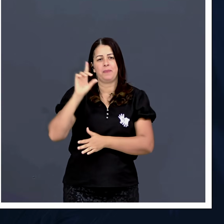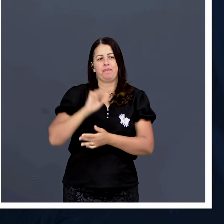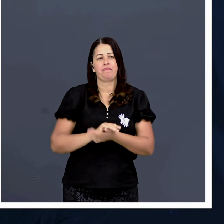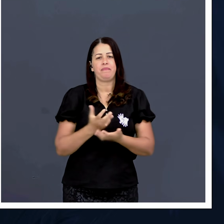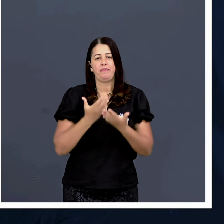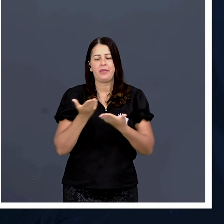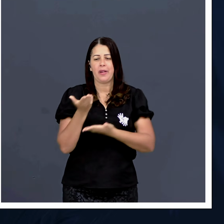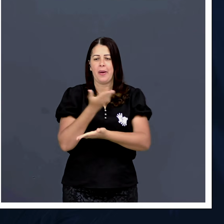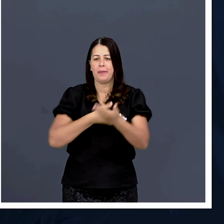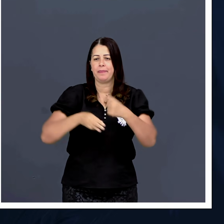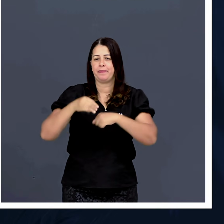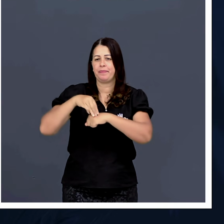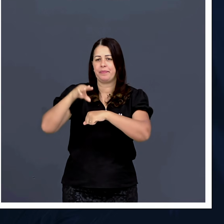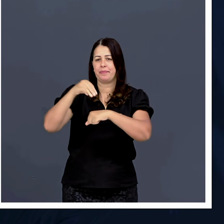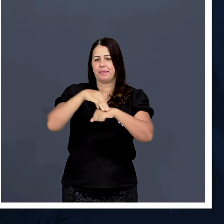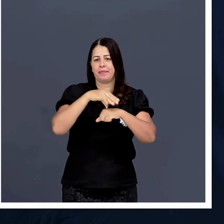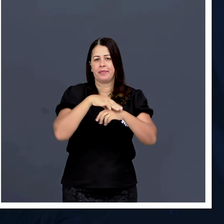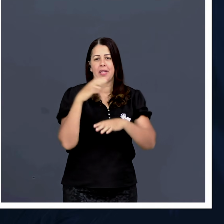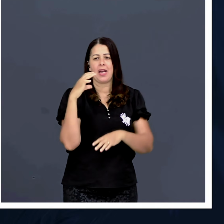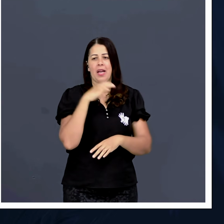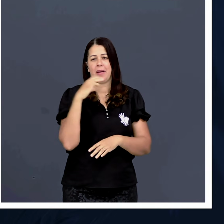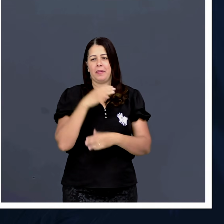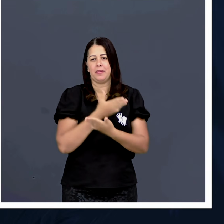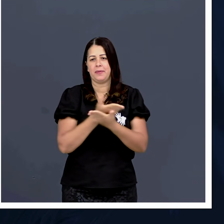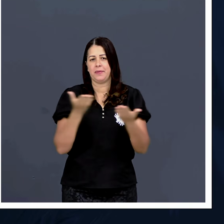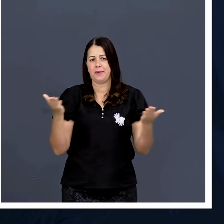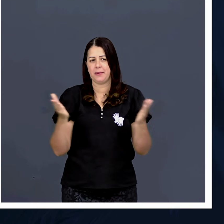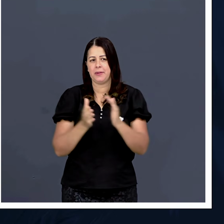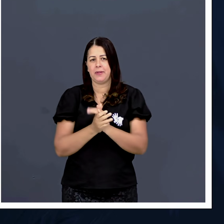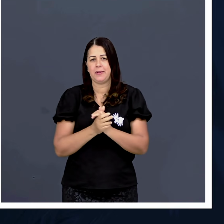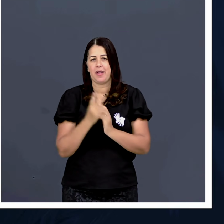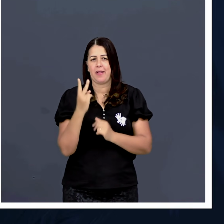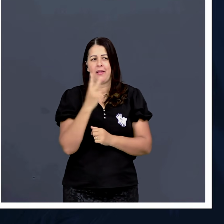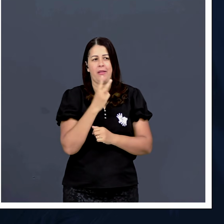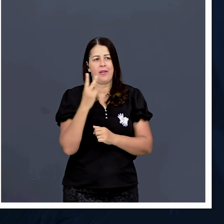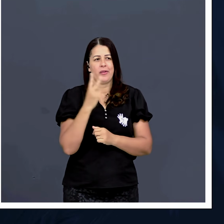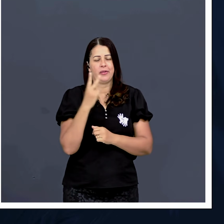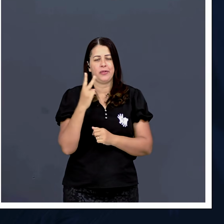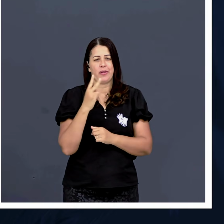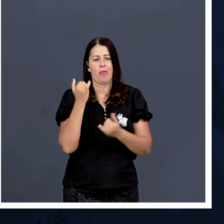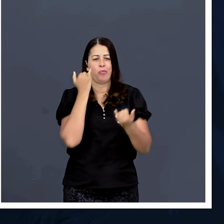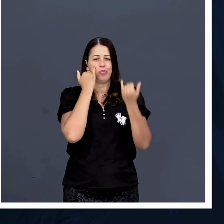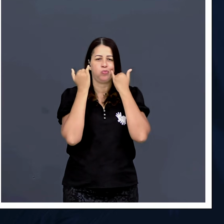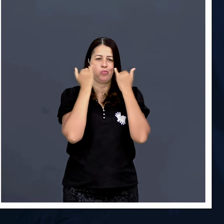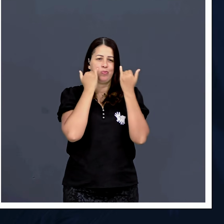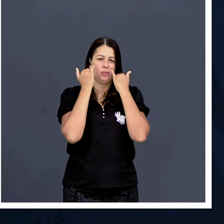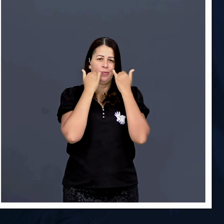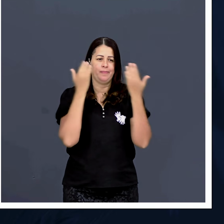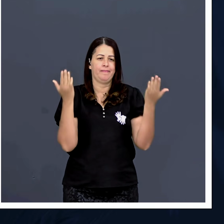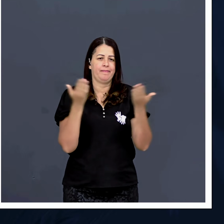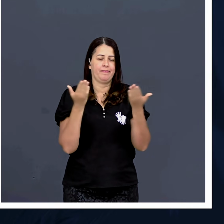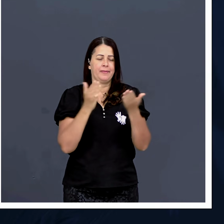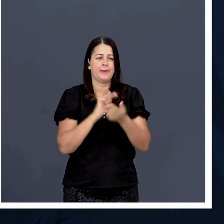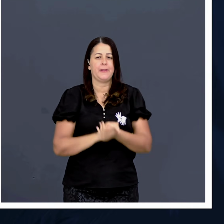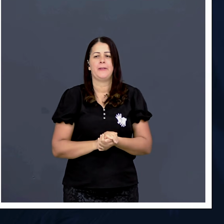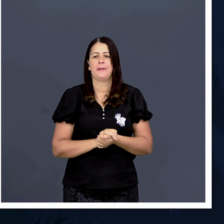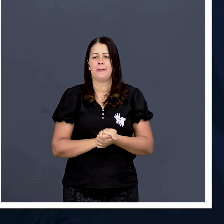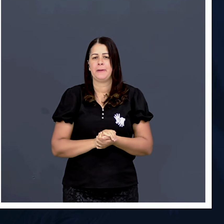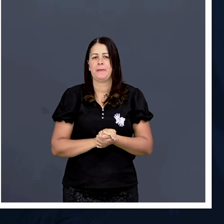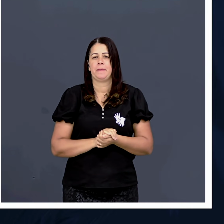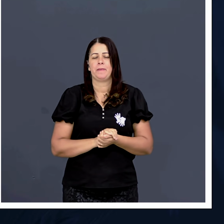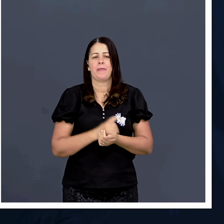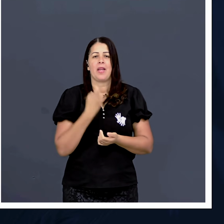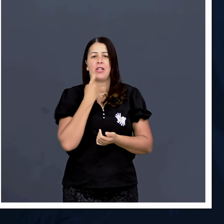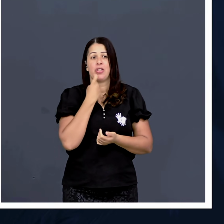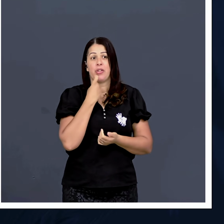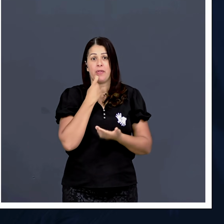queria compartilhar rapidamente com vocês 2 recados que foram anunciados aqui, tá?